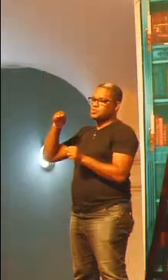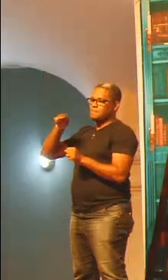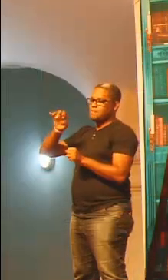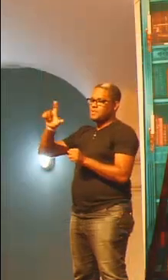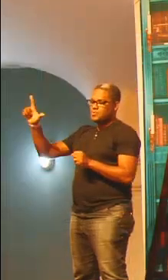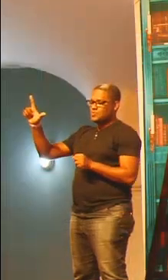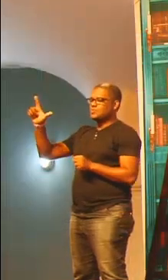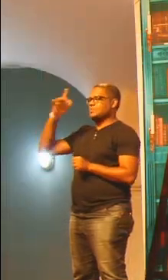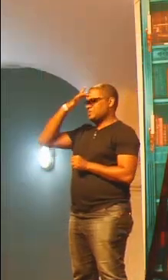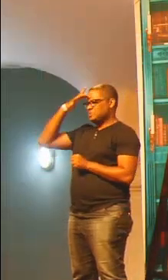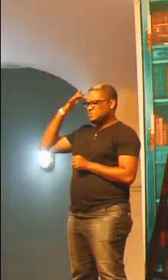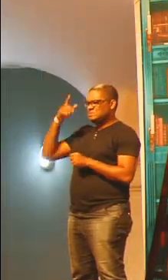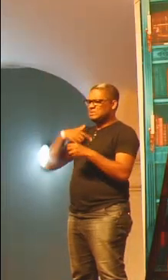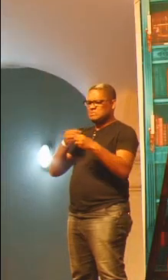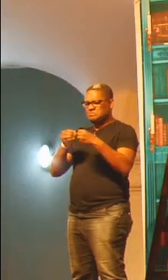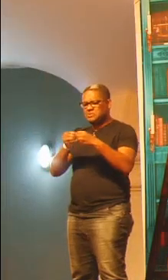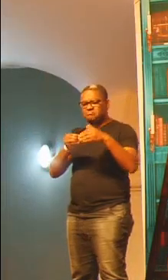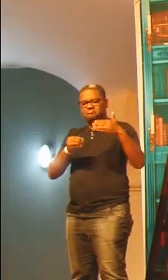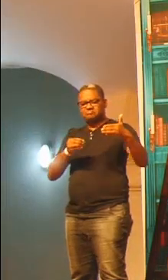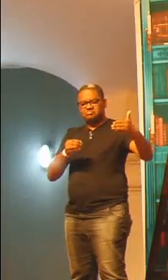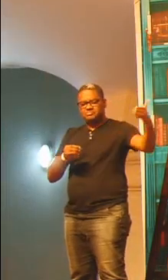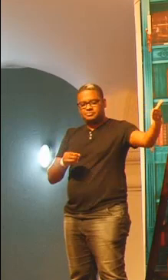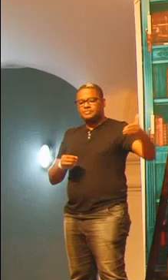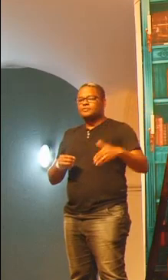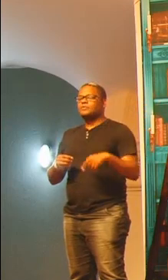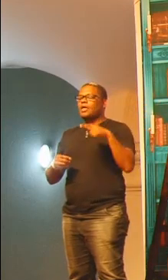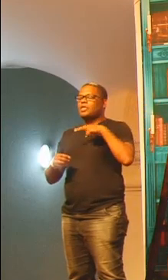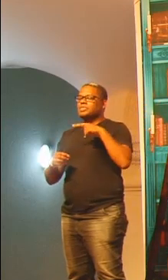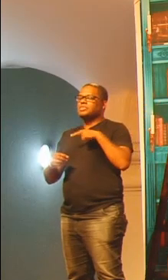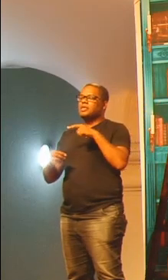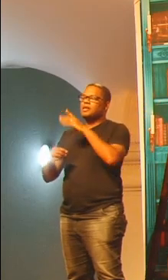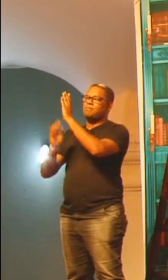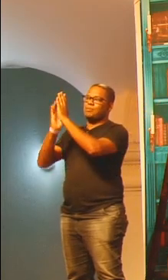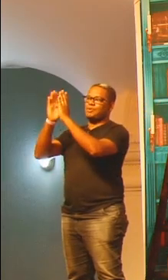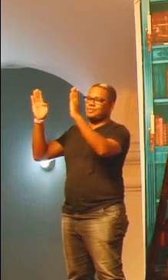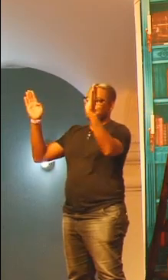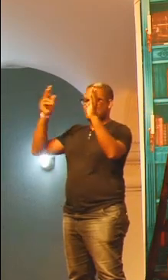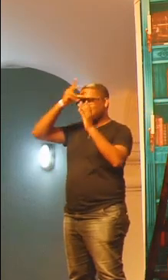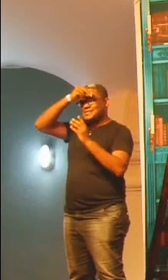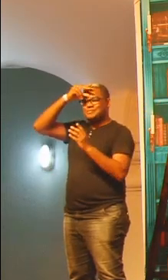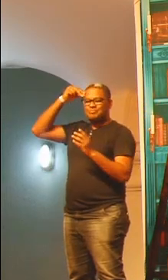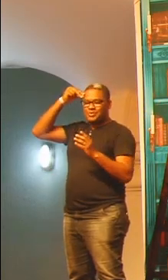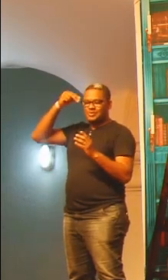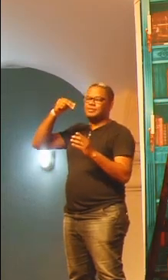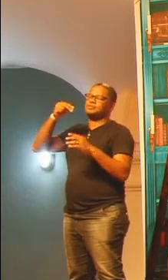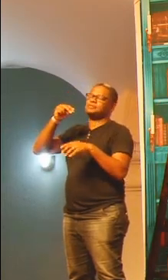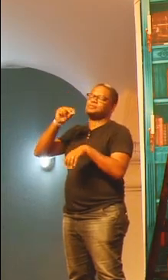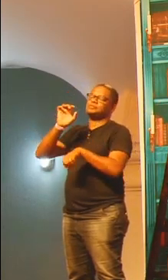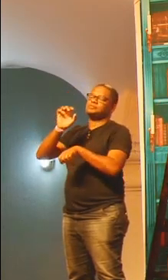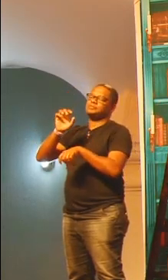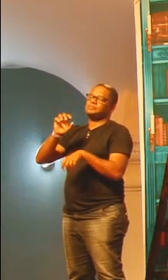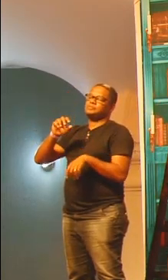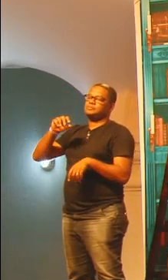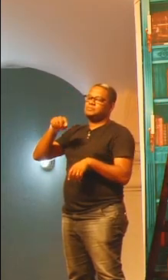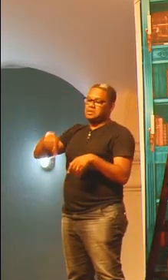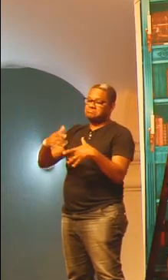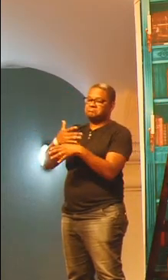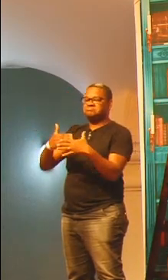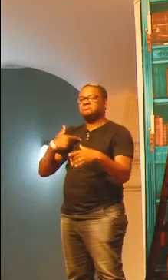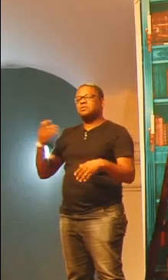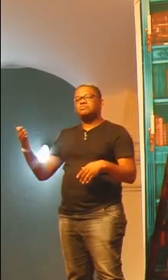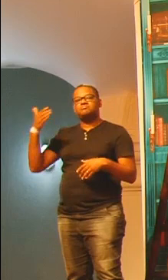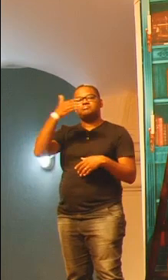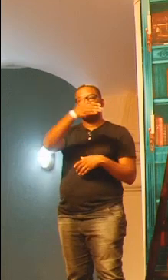próximo à minha casa, uns 2, 3 quarteirões, tinha a biblioteca municipal da cidade. Então, depois eu estudava pela manhã e aí eu sempre